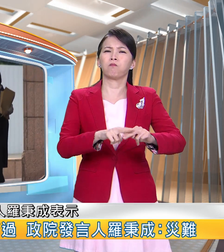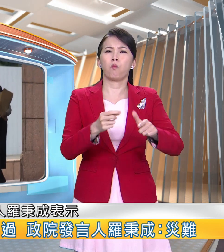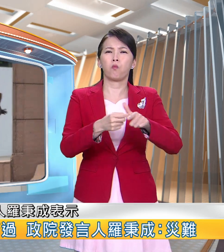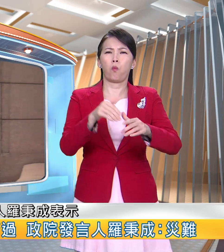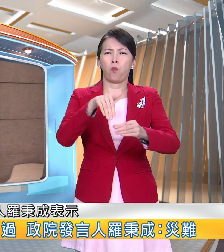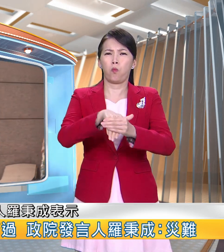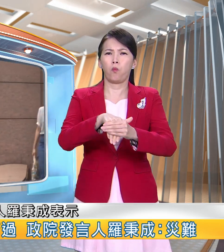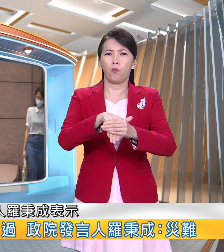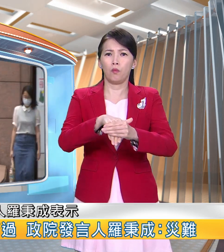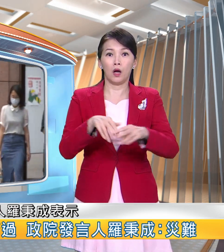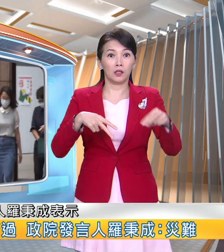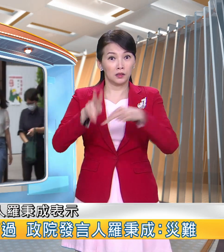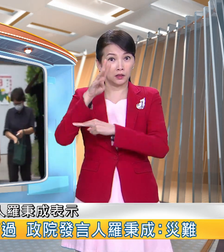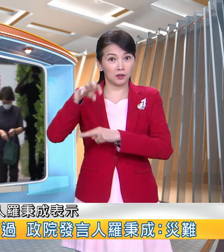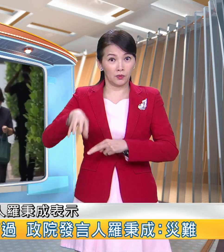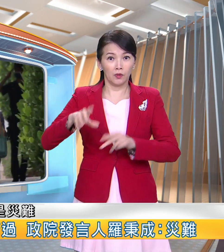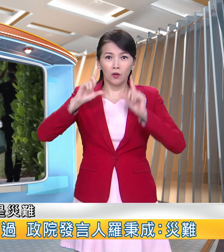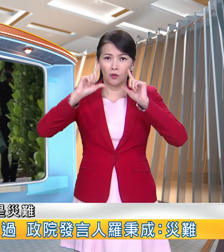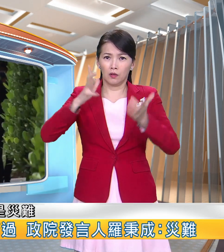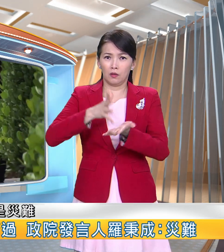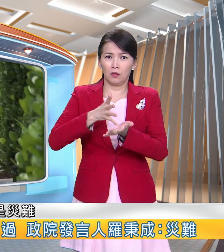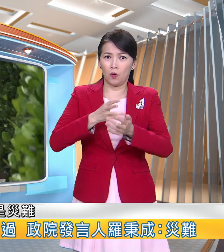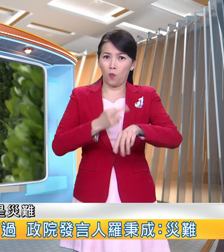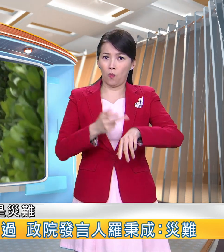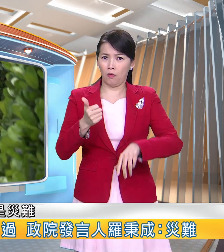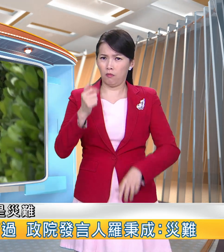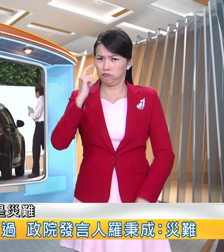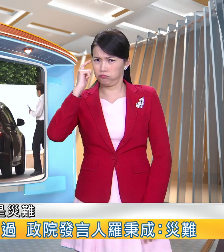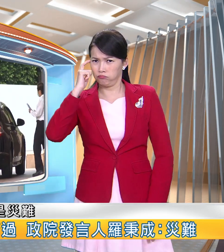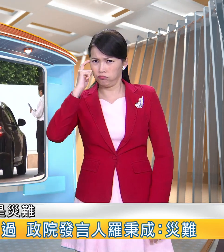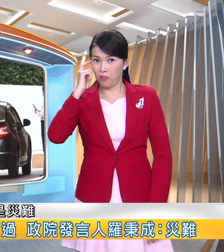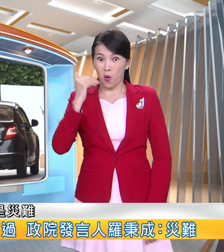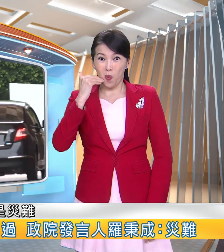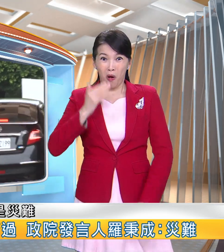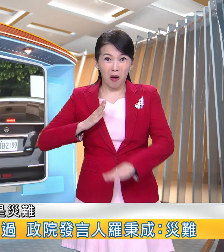罗秉成表示，如果通过就是灾难。